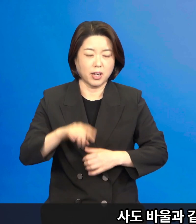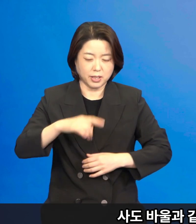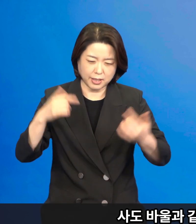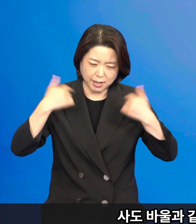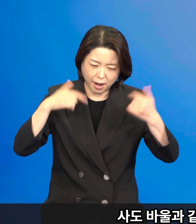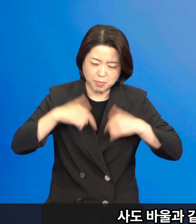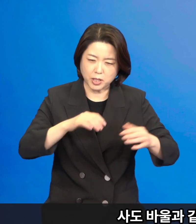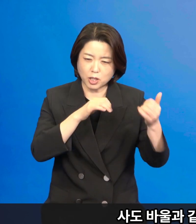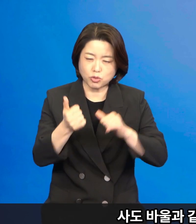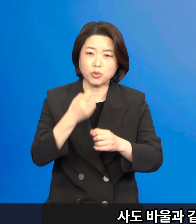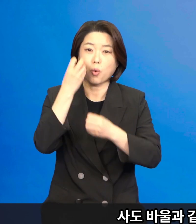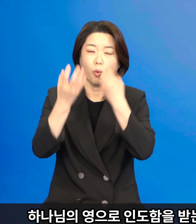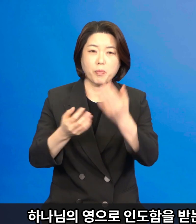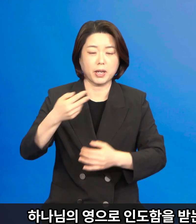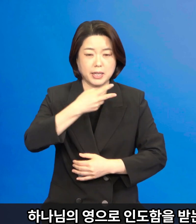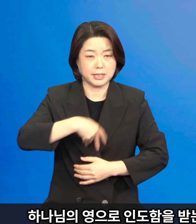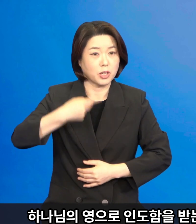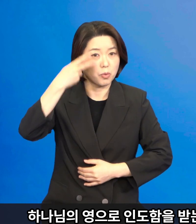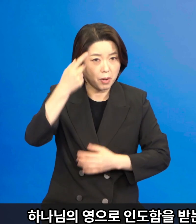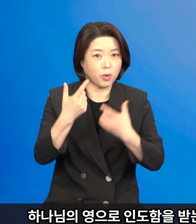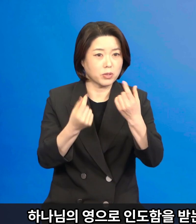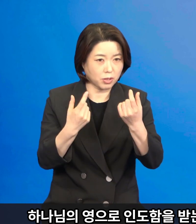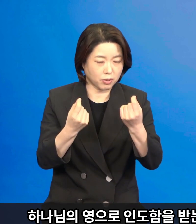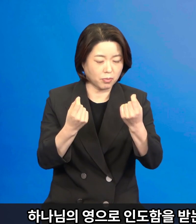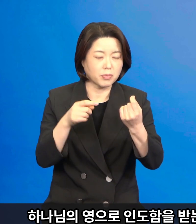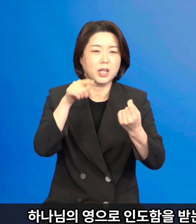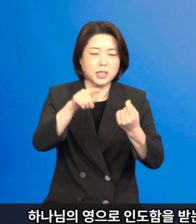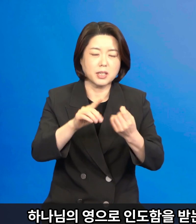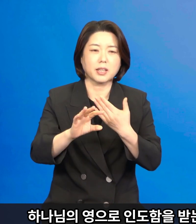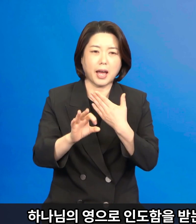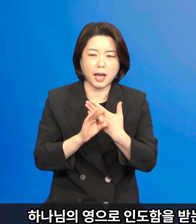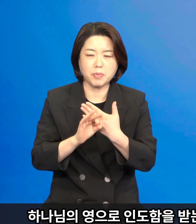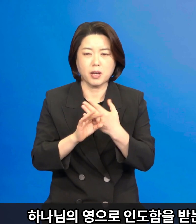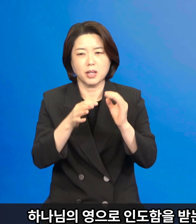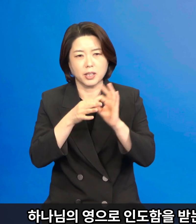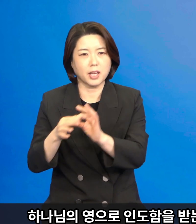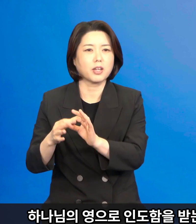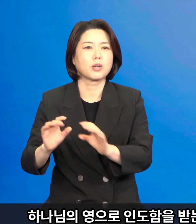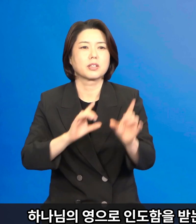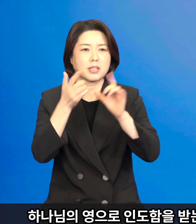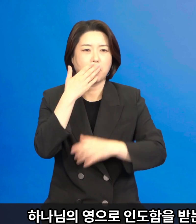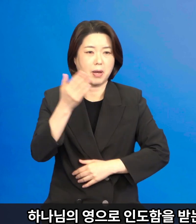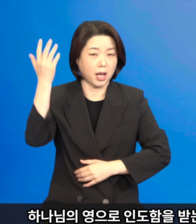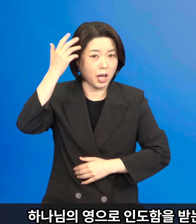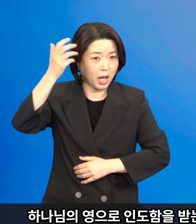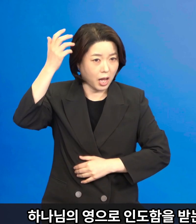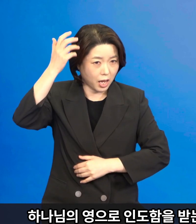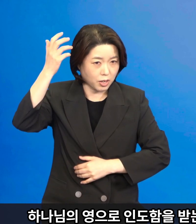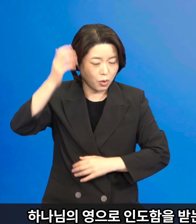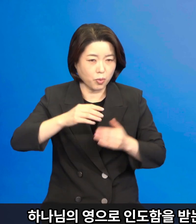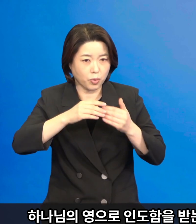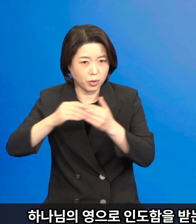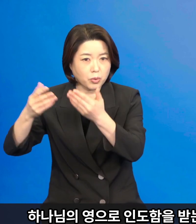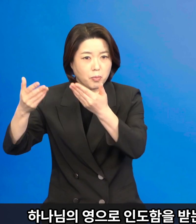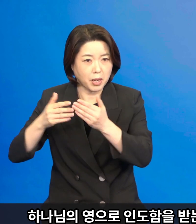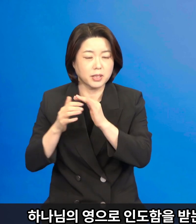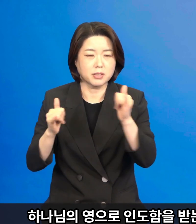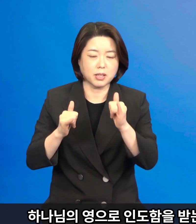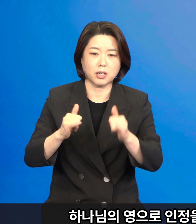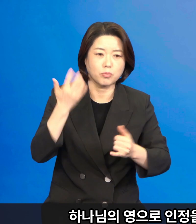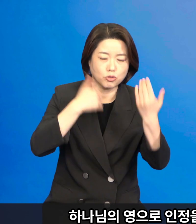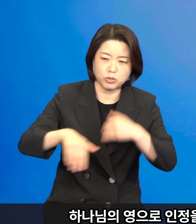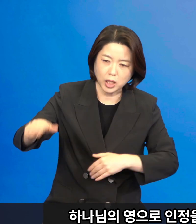같이 그러면 산다는 거예요. 하나님의 영으로 인도함을 받는 사람은 누구나 다 하나님의